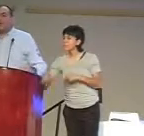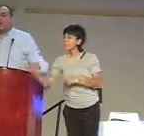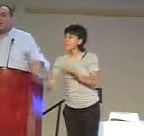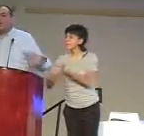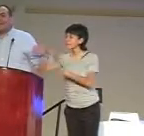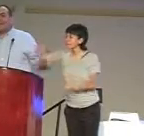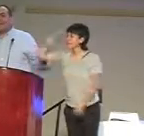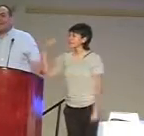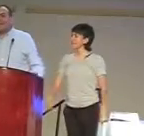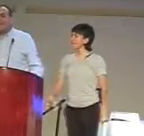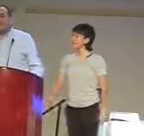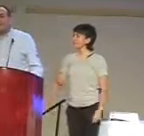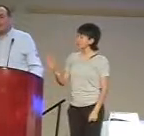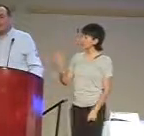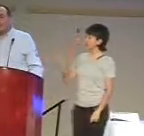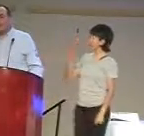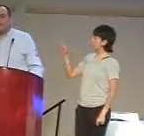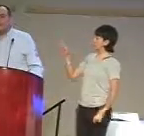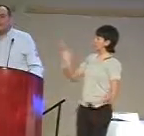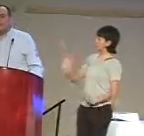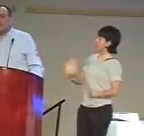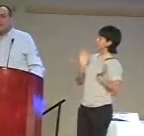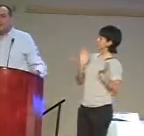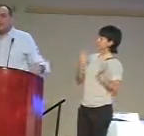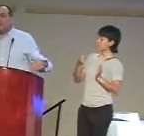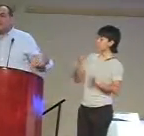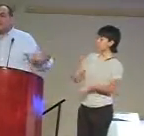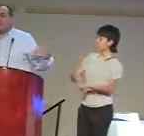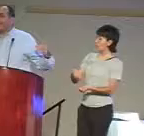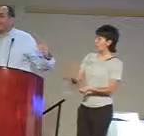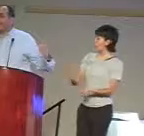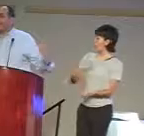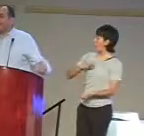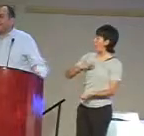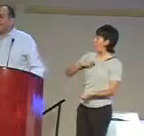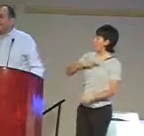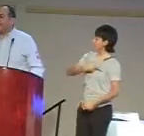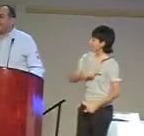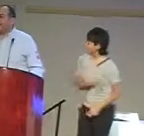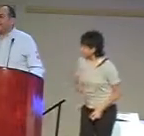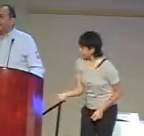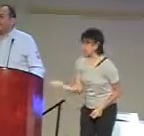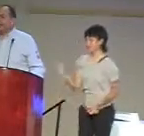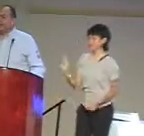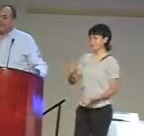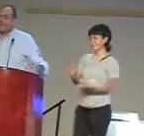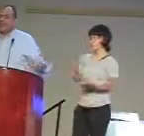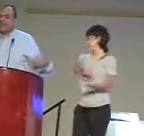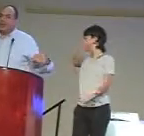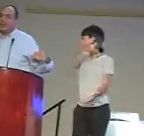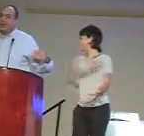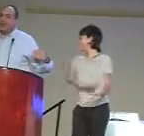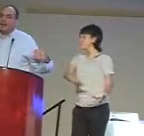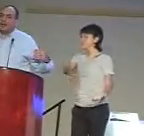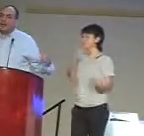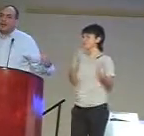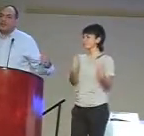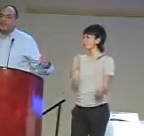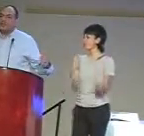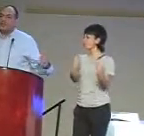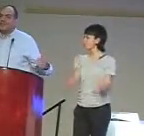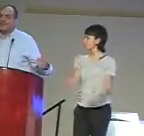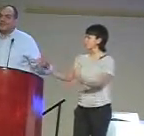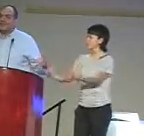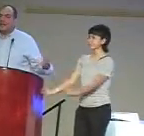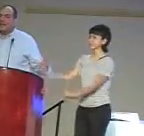que tienen una alta cantidad de pobres y que tienen una alta cantidad de indígenas y que tienen una